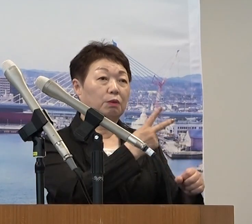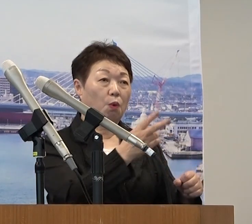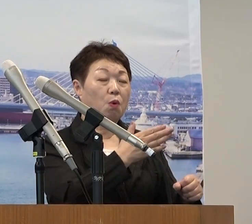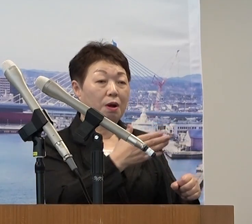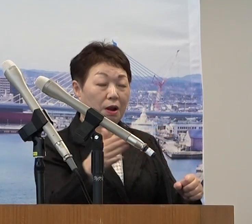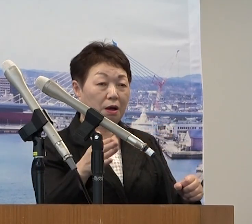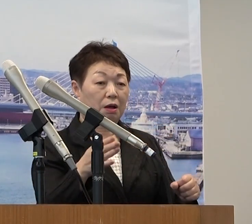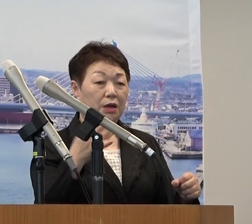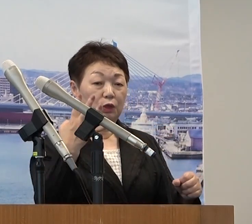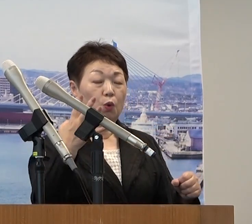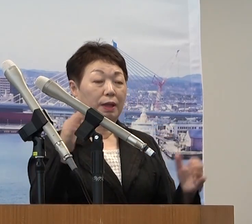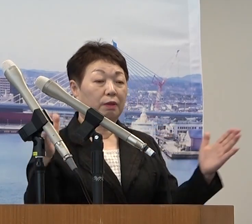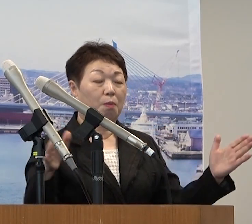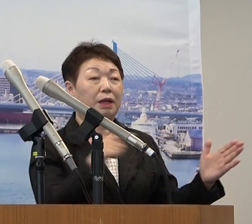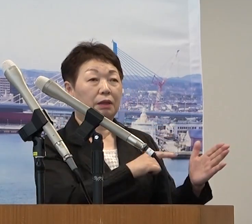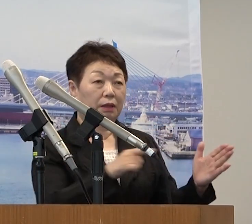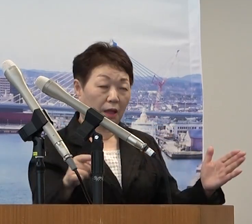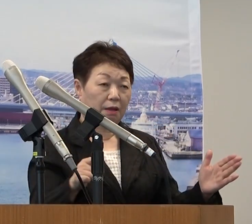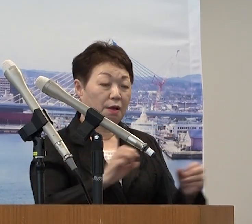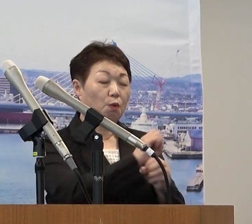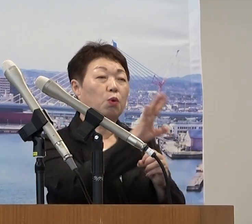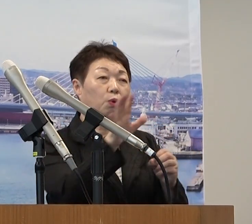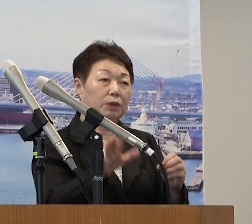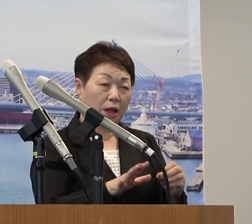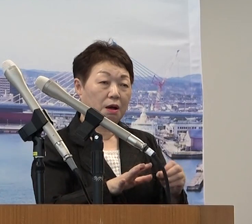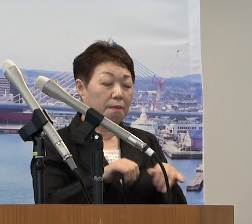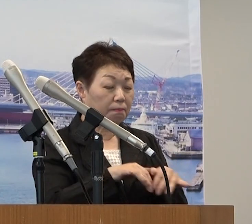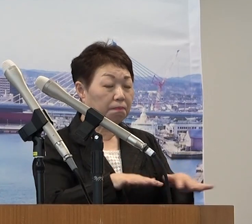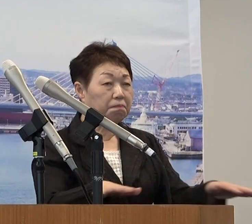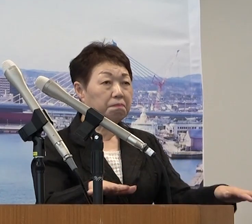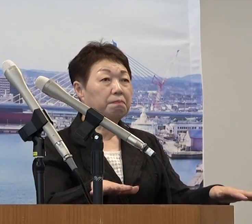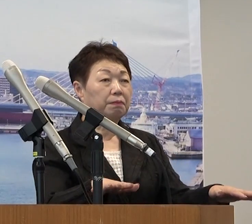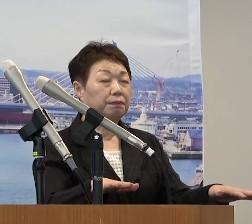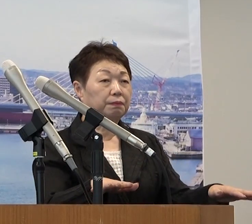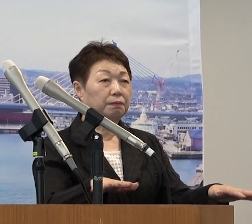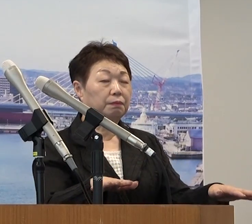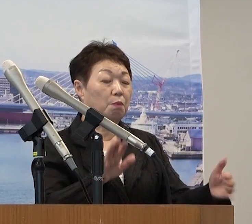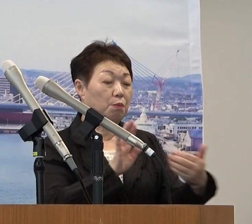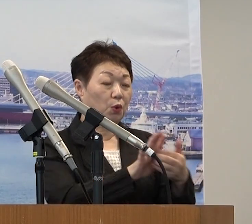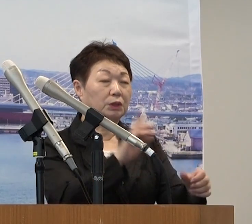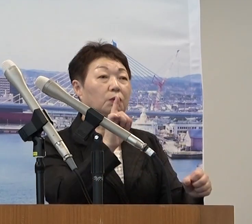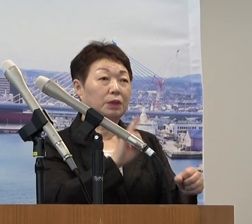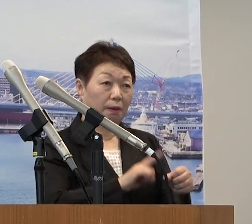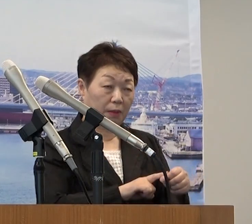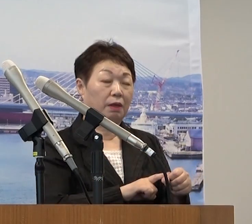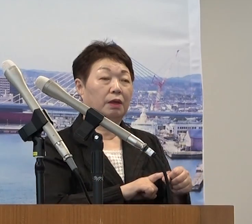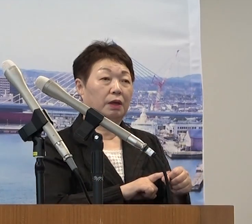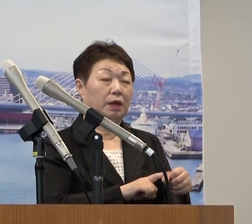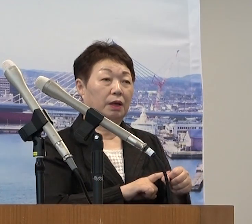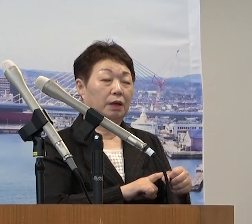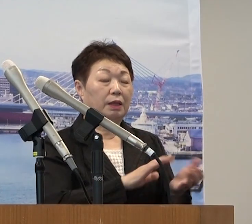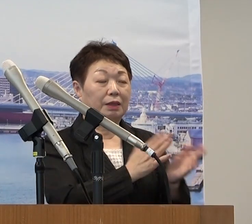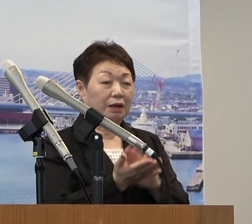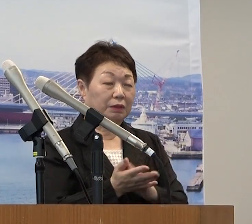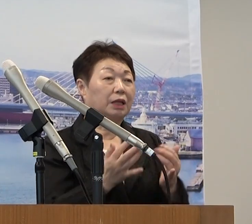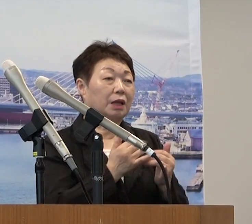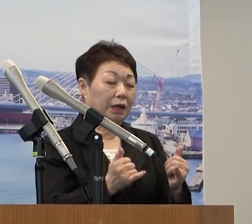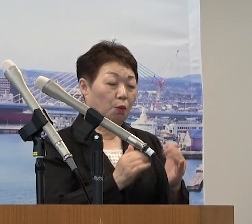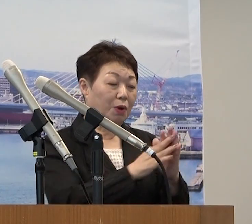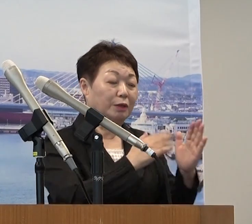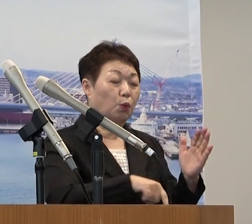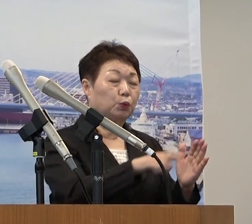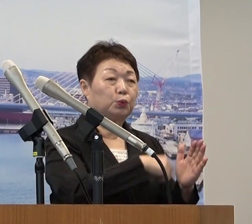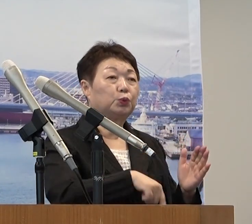令和4年度までは新型コロナウイルス感染症の感染拡大防止のため、戦没者の遺族関係